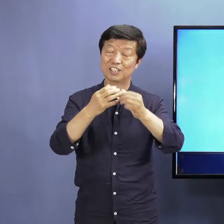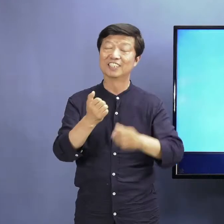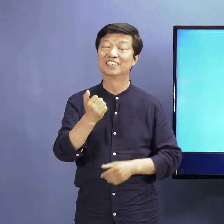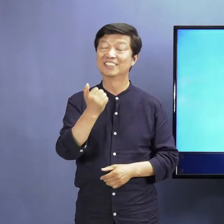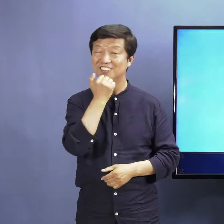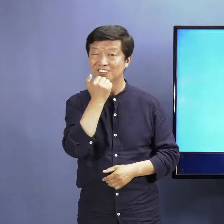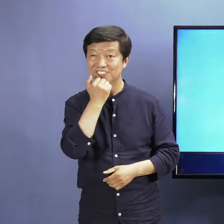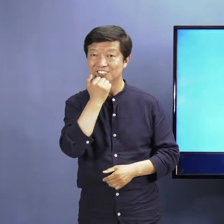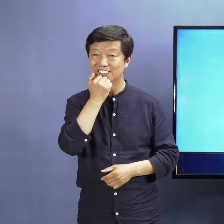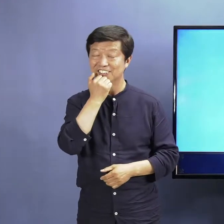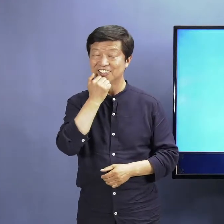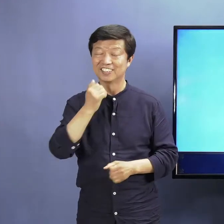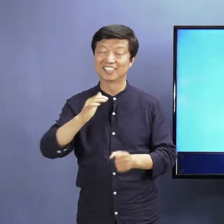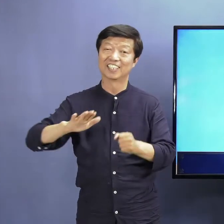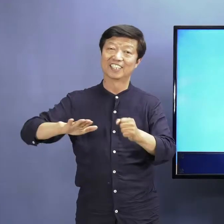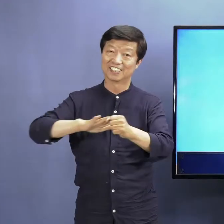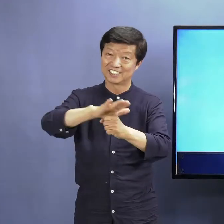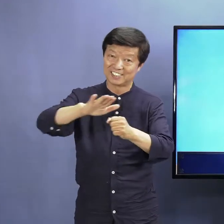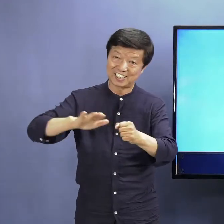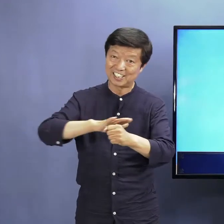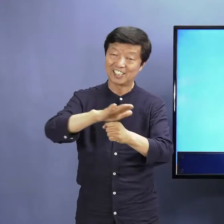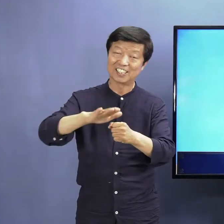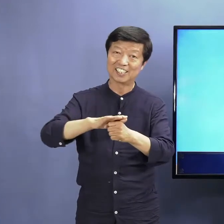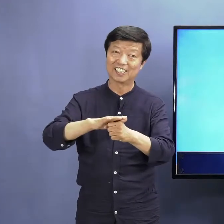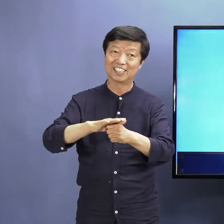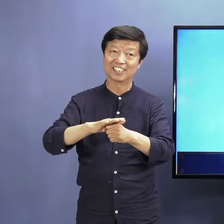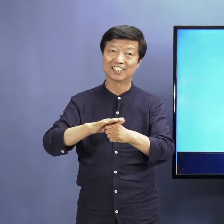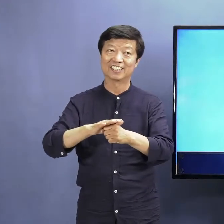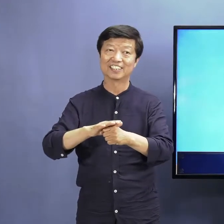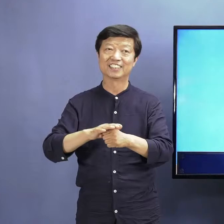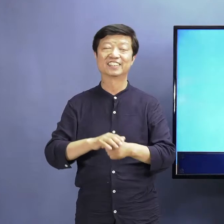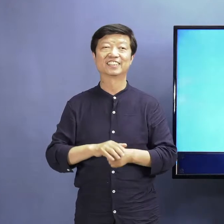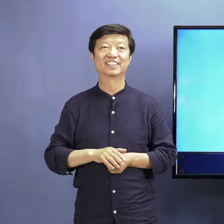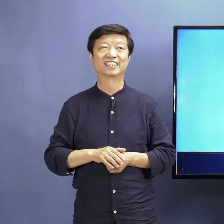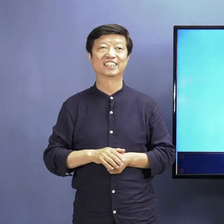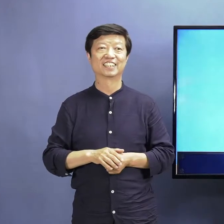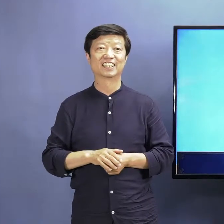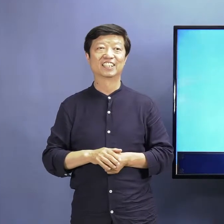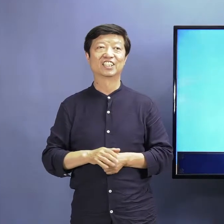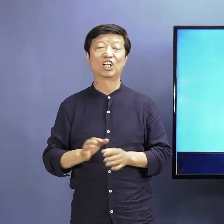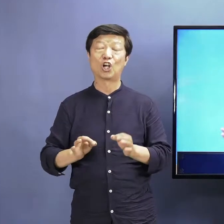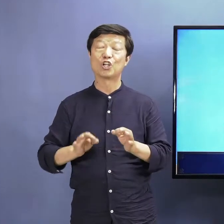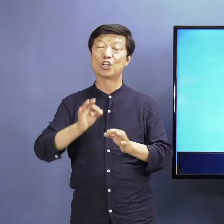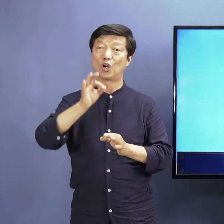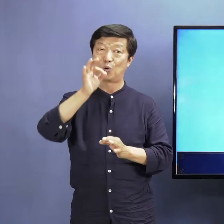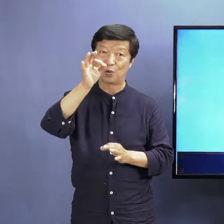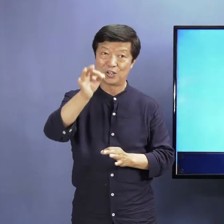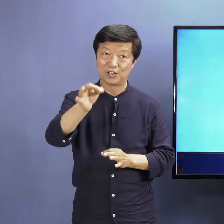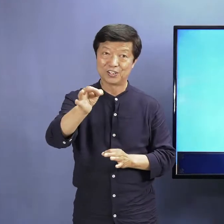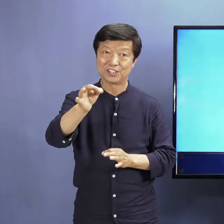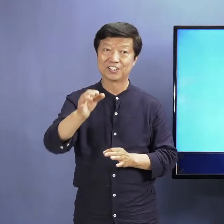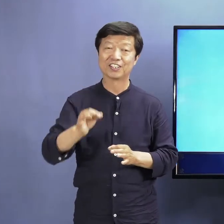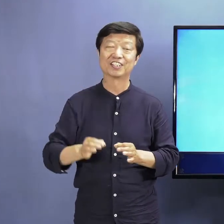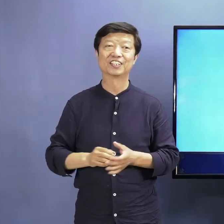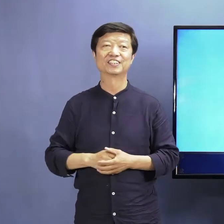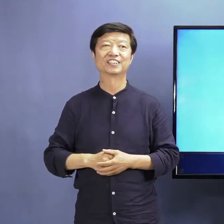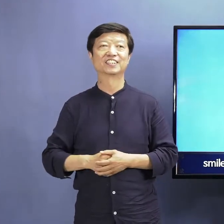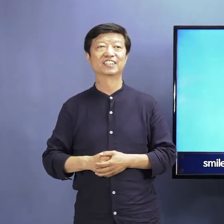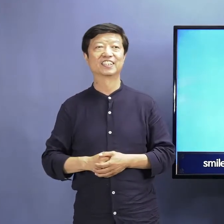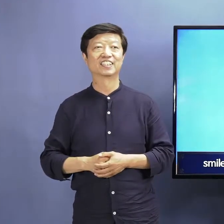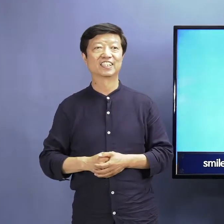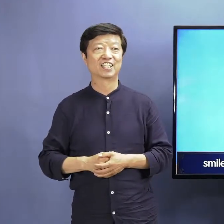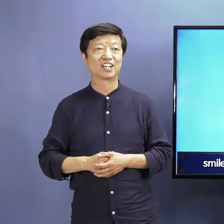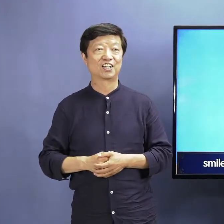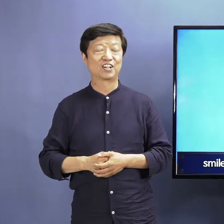love, 사랑이라는 단어, 얼마나 좋은 단어입니까? 그 다음에 eternity, 영원, 또